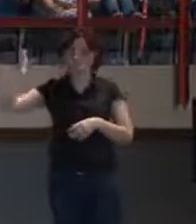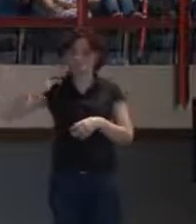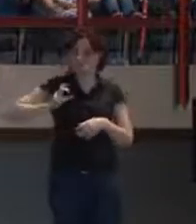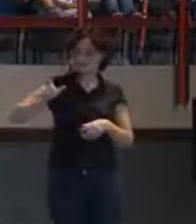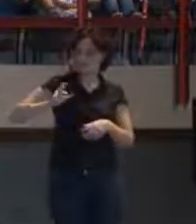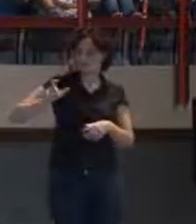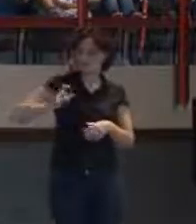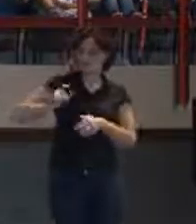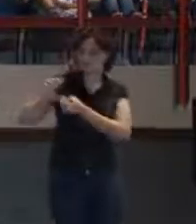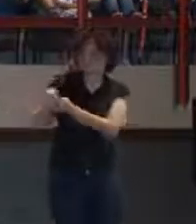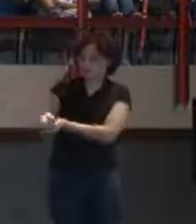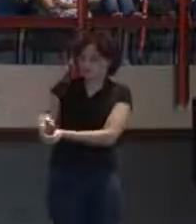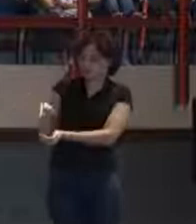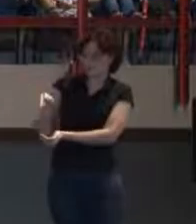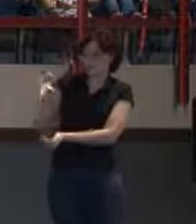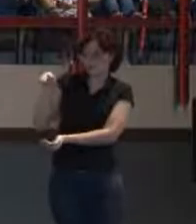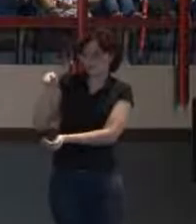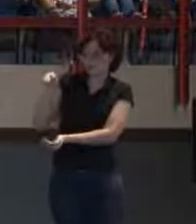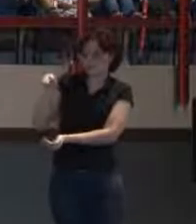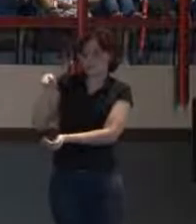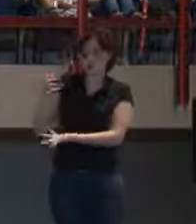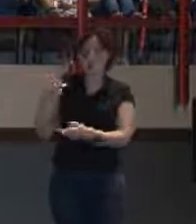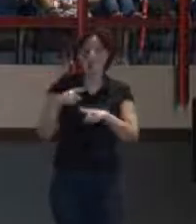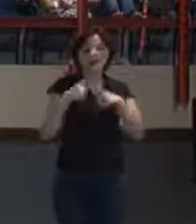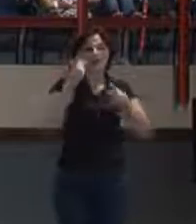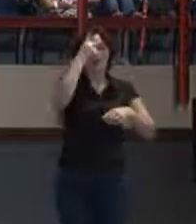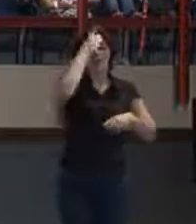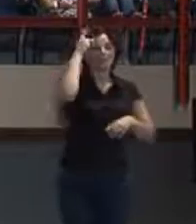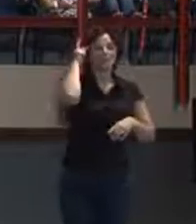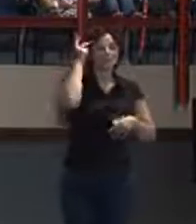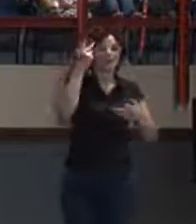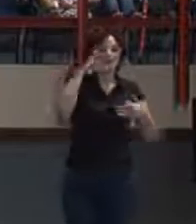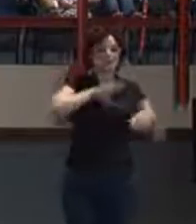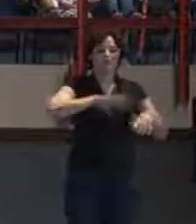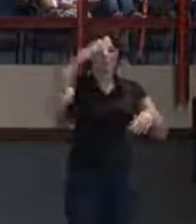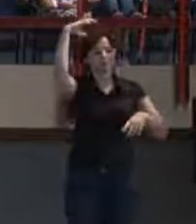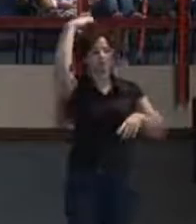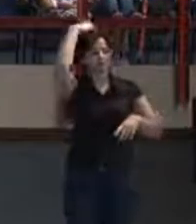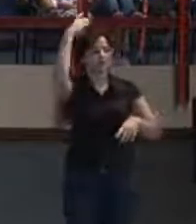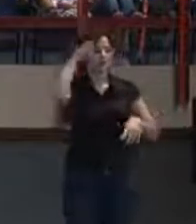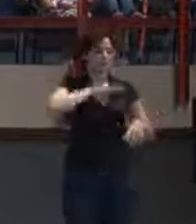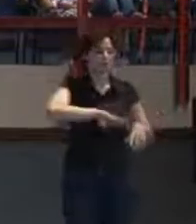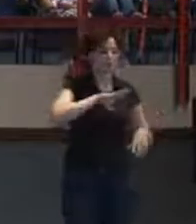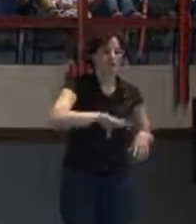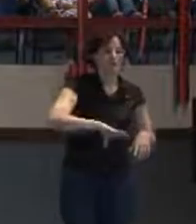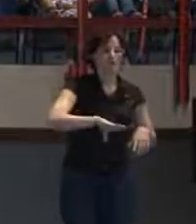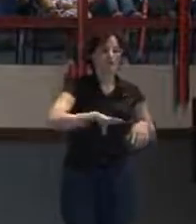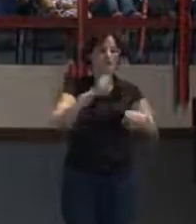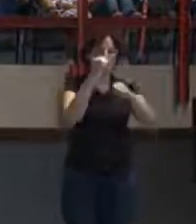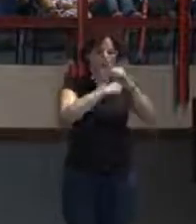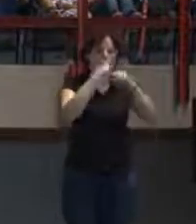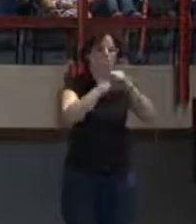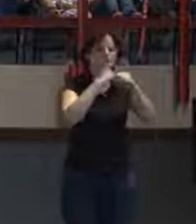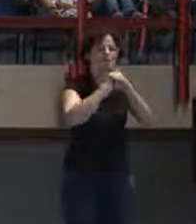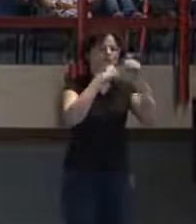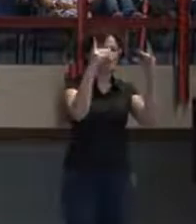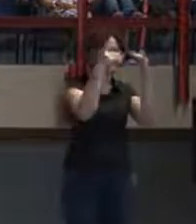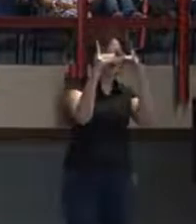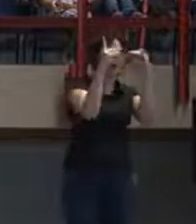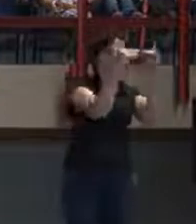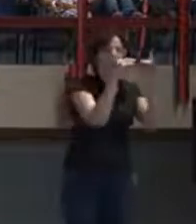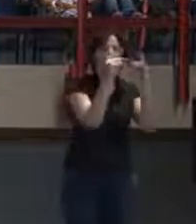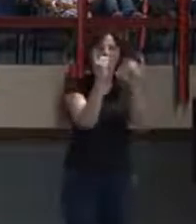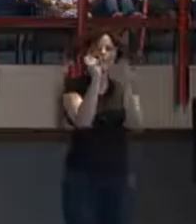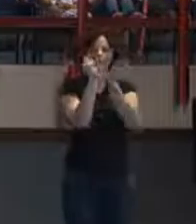uma coisa deplorável. Ele pegava o dinheiro, construía castelos suntuosos, comprava joias,